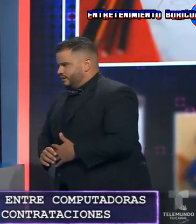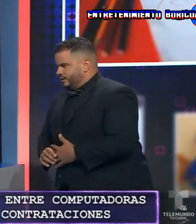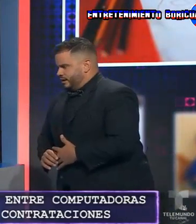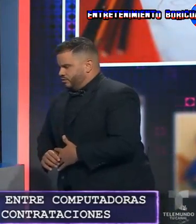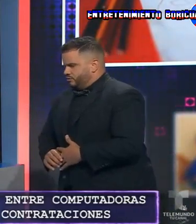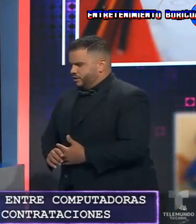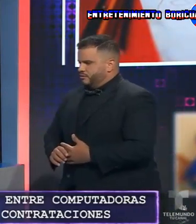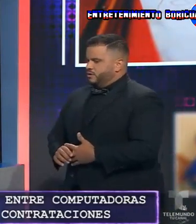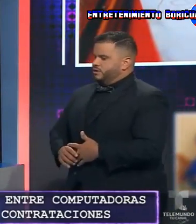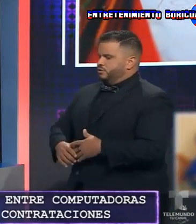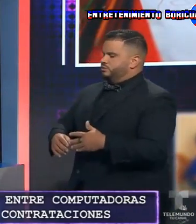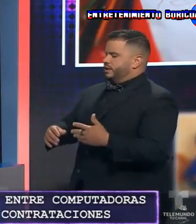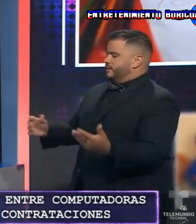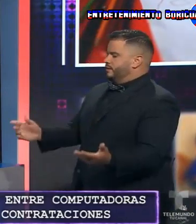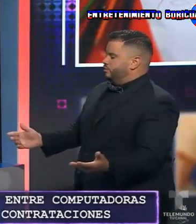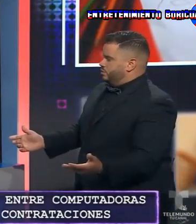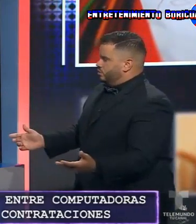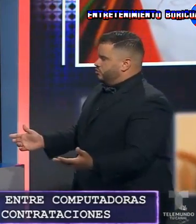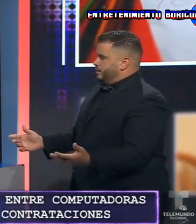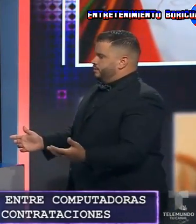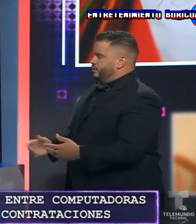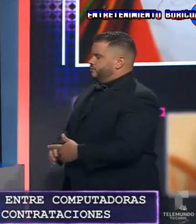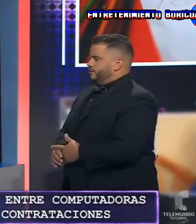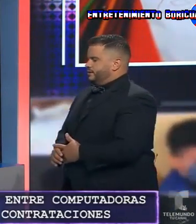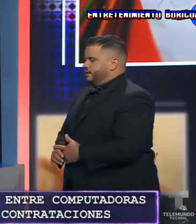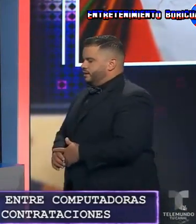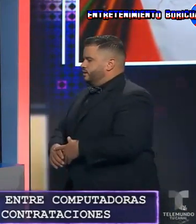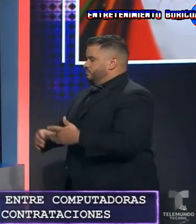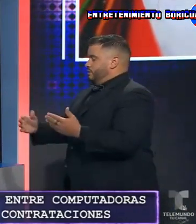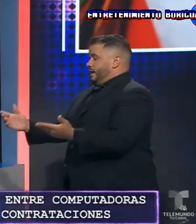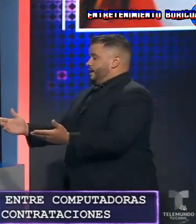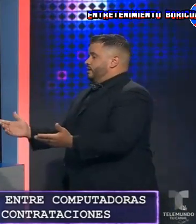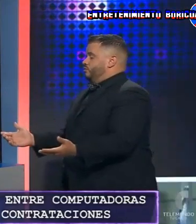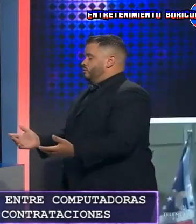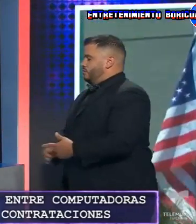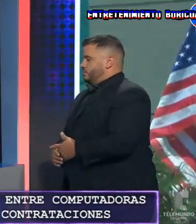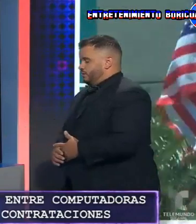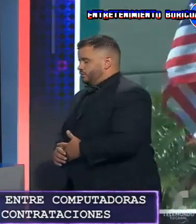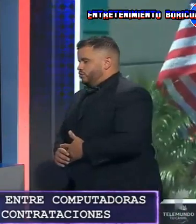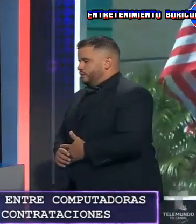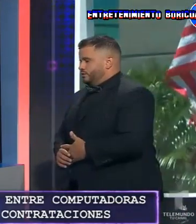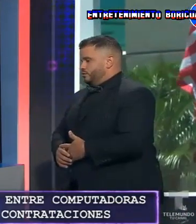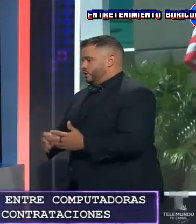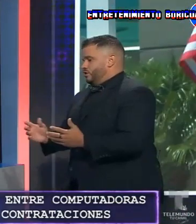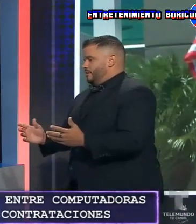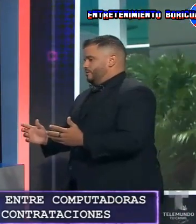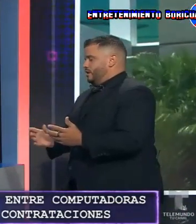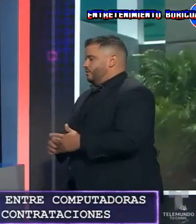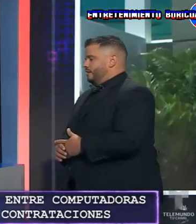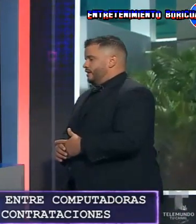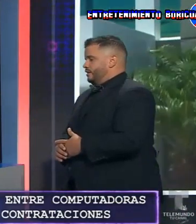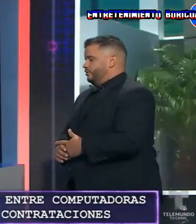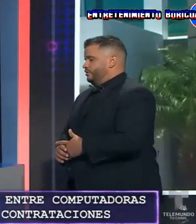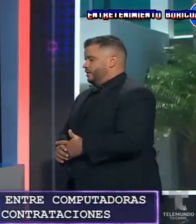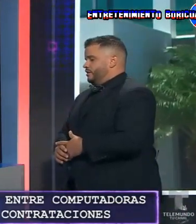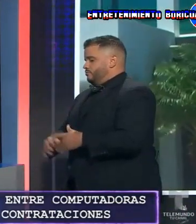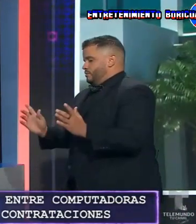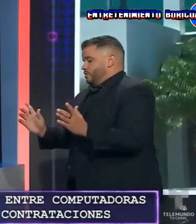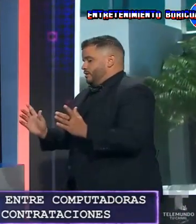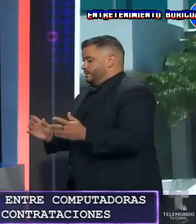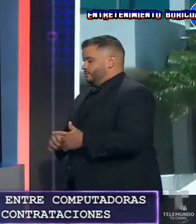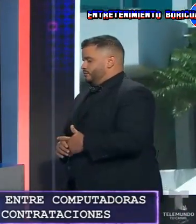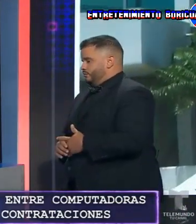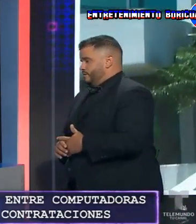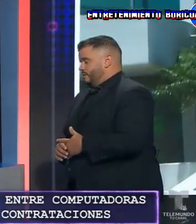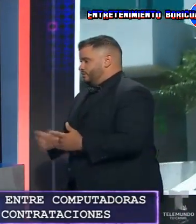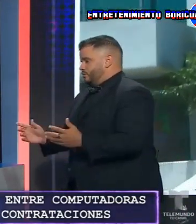especialista en subastas que conocemos, nos gustaría ver todos los documentos en su oficina e ir uno a uno de estos documentos que usted nos ha mencionado, ¿verdad? Y entonces